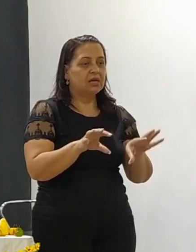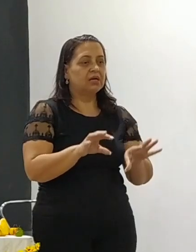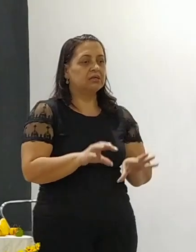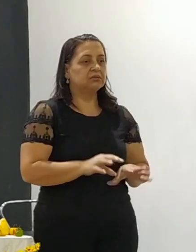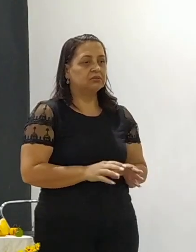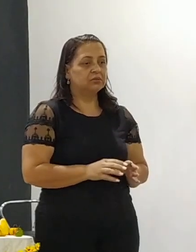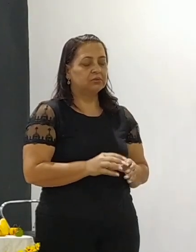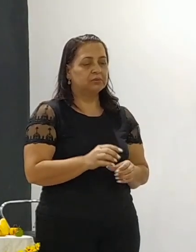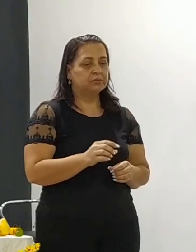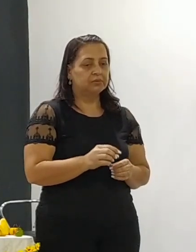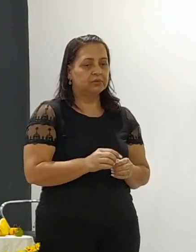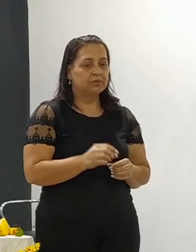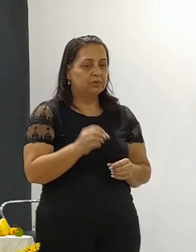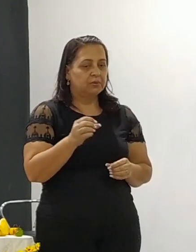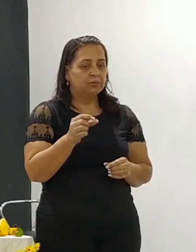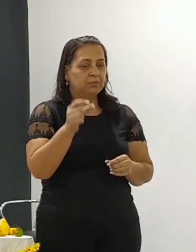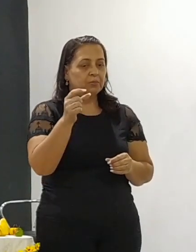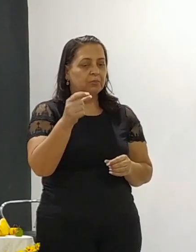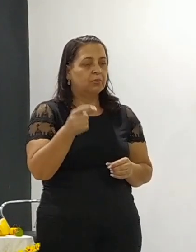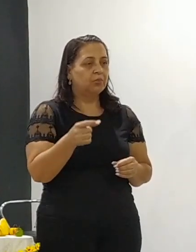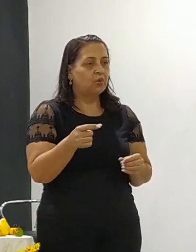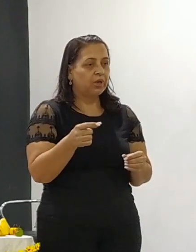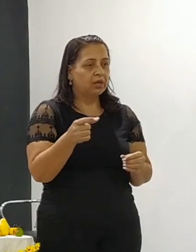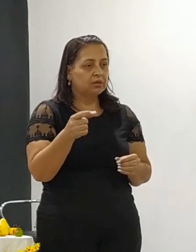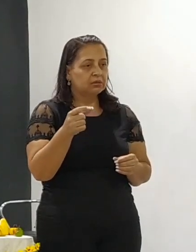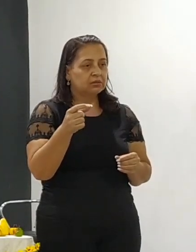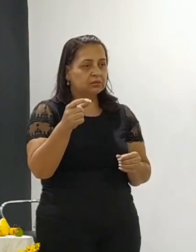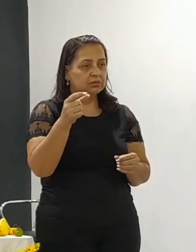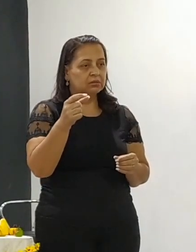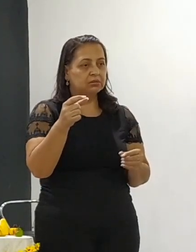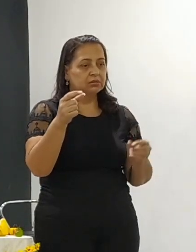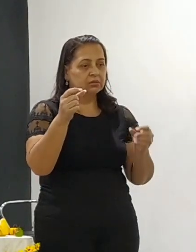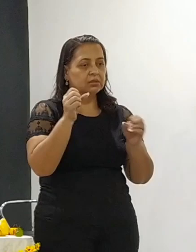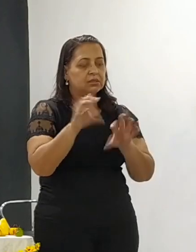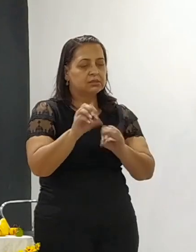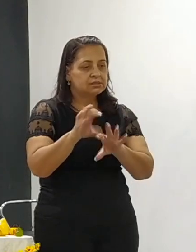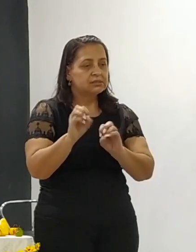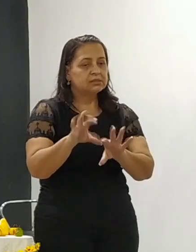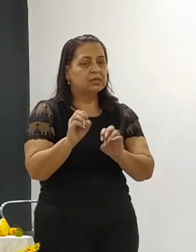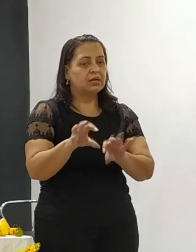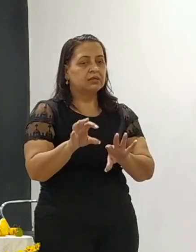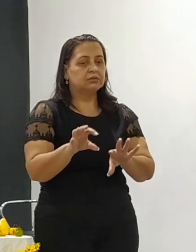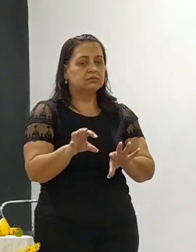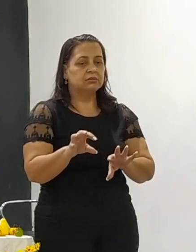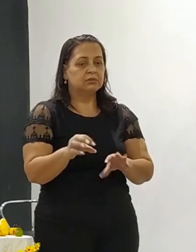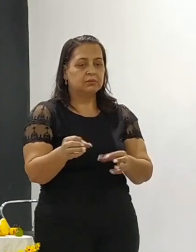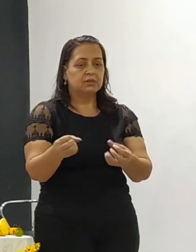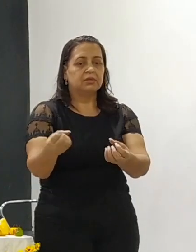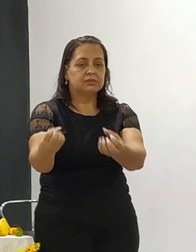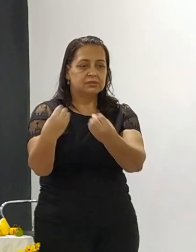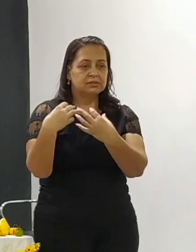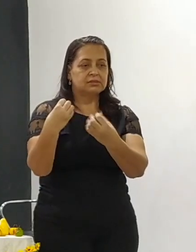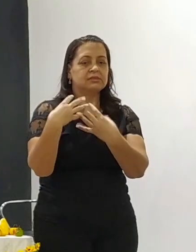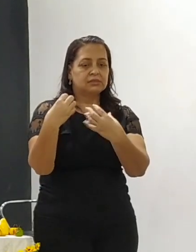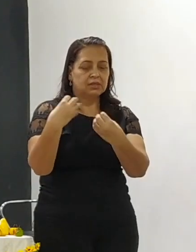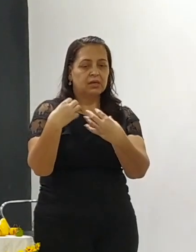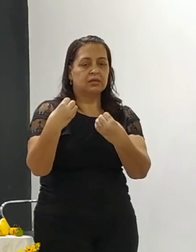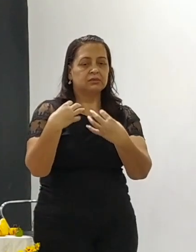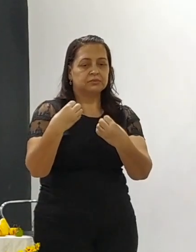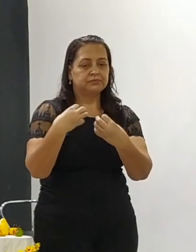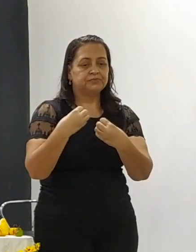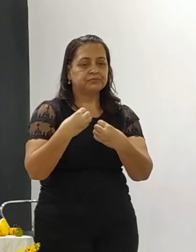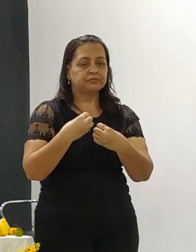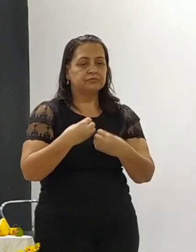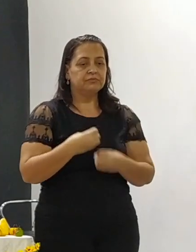agora você vai ensinar uma outra pessoa, para que ele também ensine a outros. É dessa forma que a obra